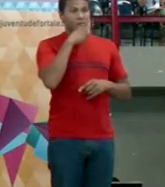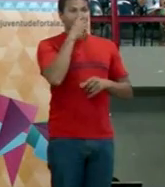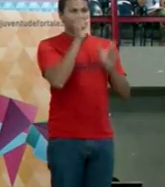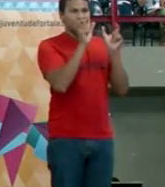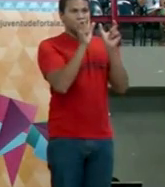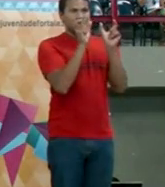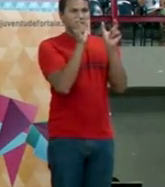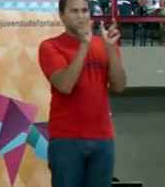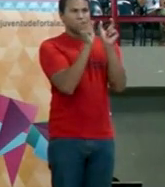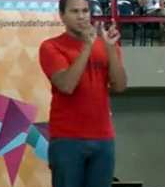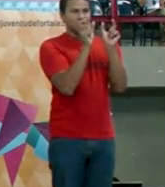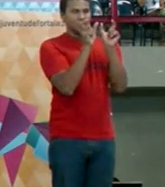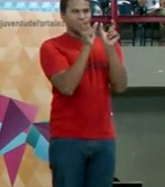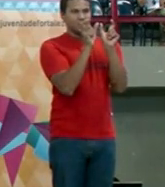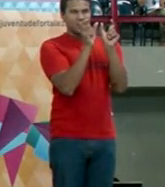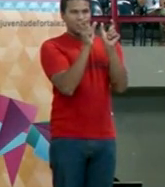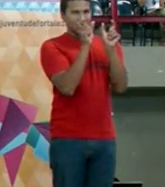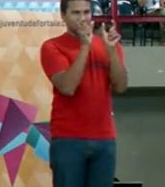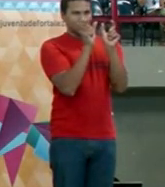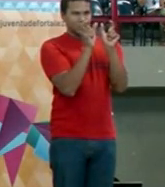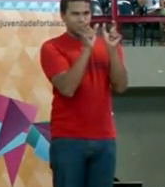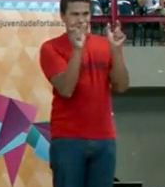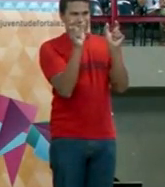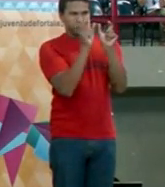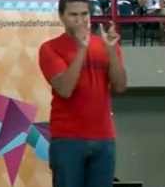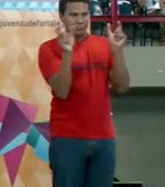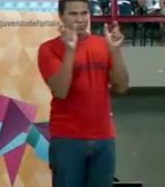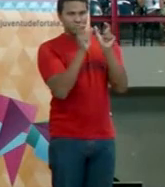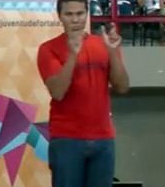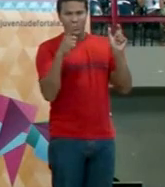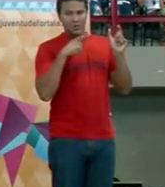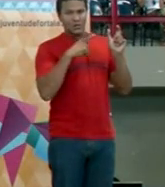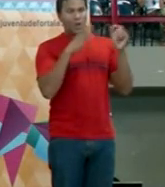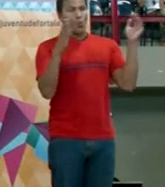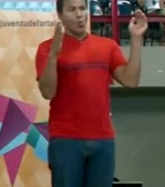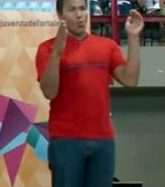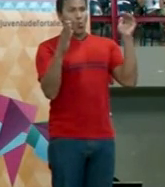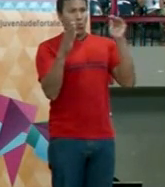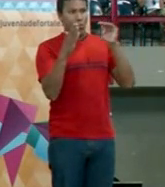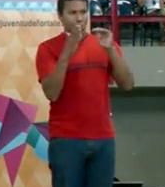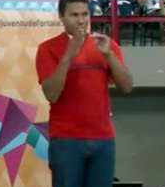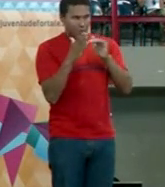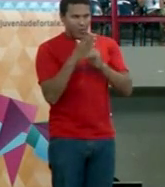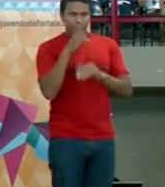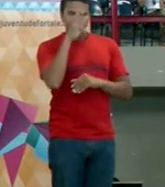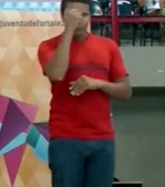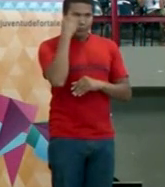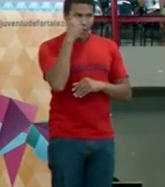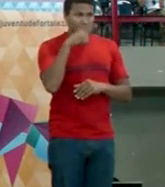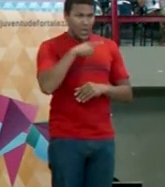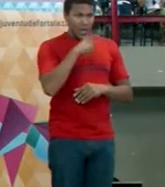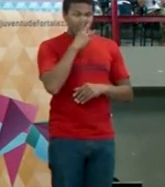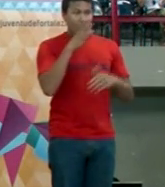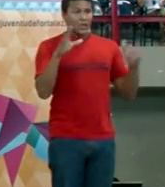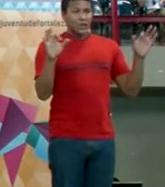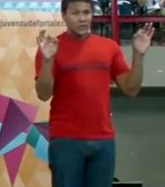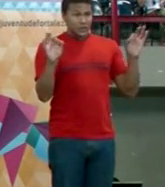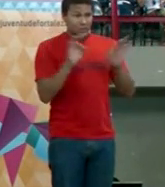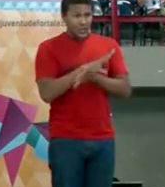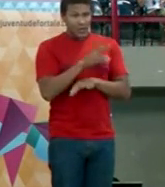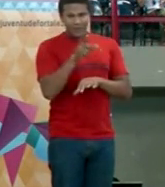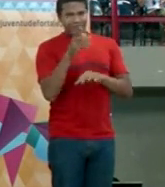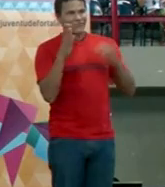toda palavra que a sílaba forte é a penúltima e termina com